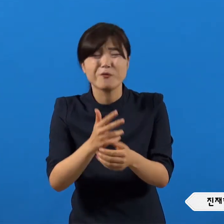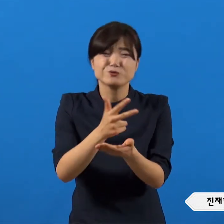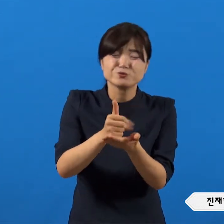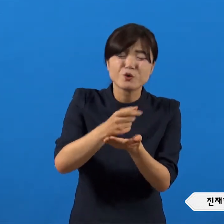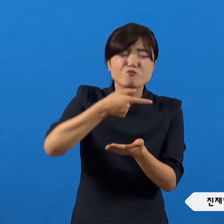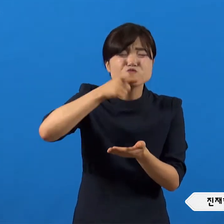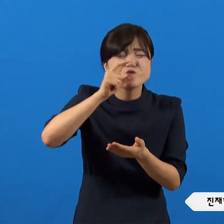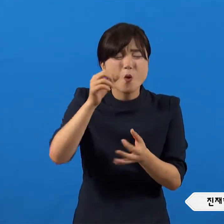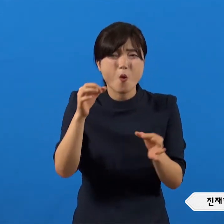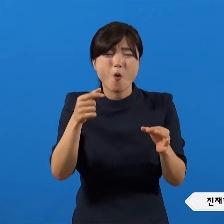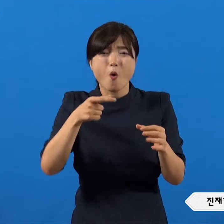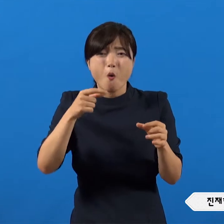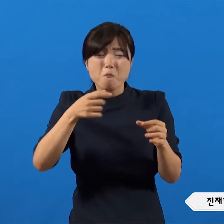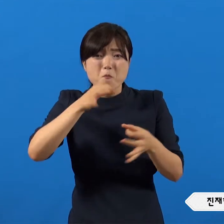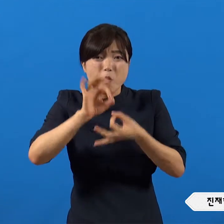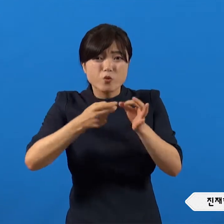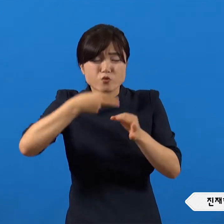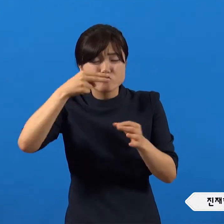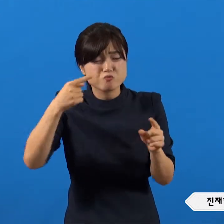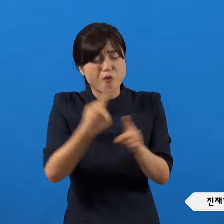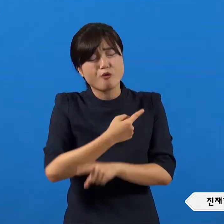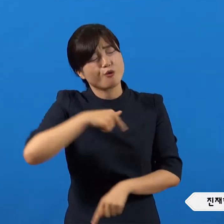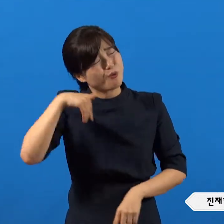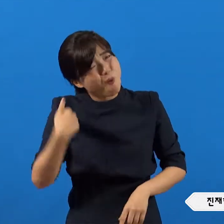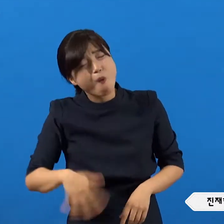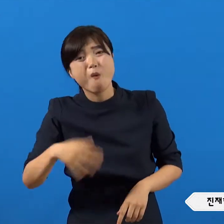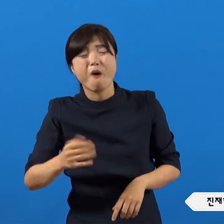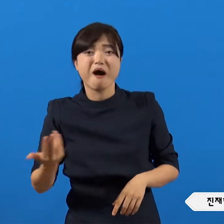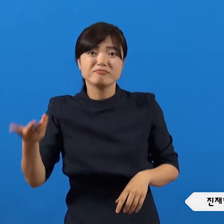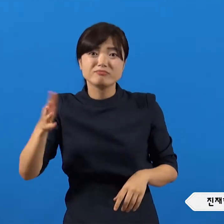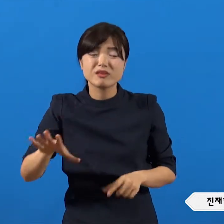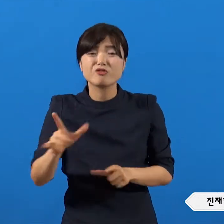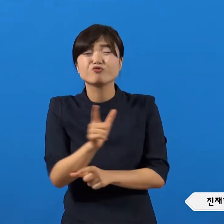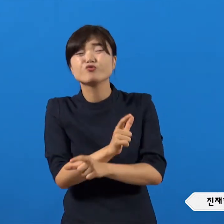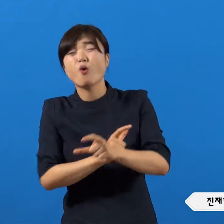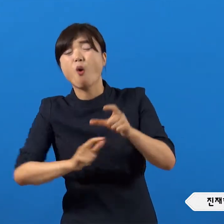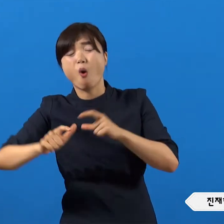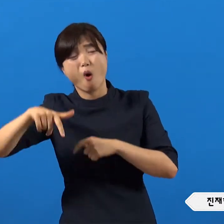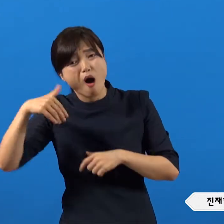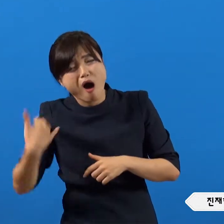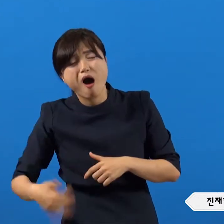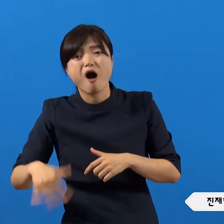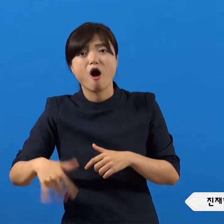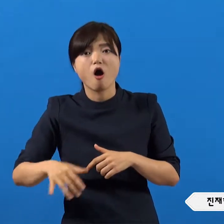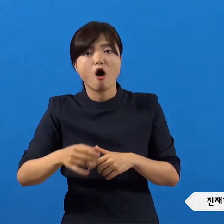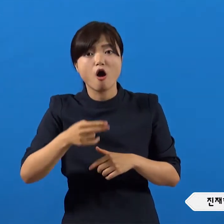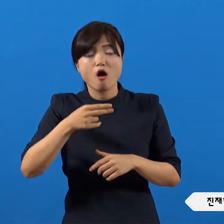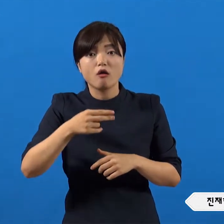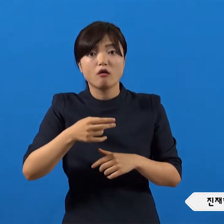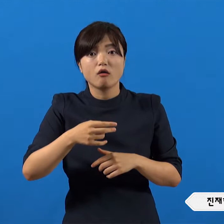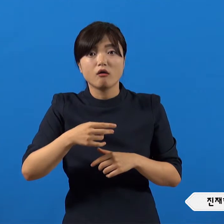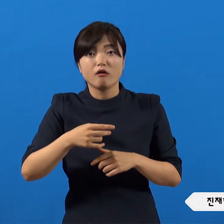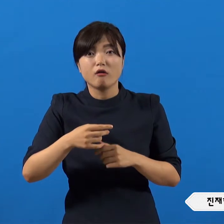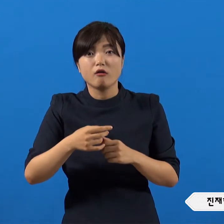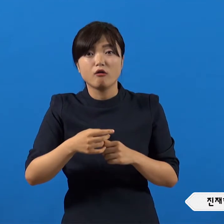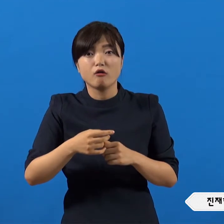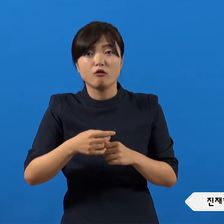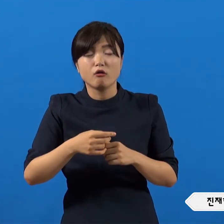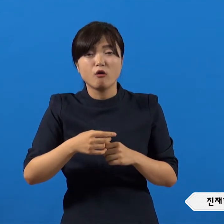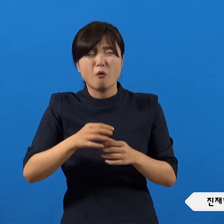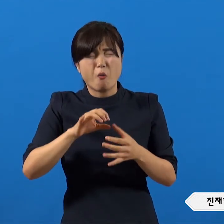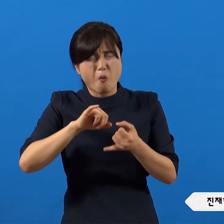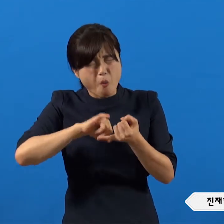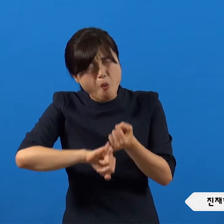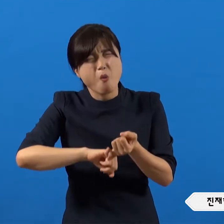바뀐 사건만 해도 엄청난 사건이죠. 그러니까 이미 취한 뒤에 물을 포도주로 바뀌어도 꼭